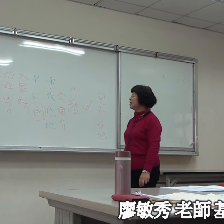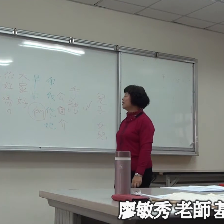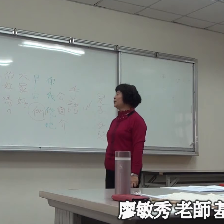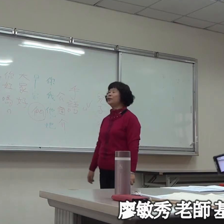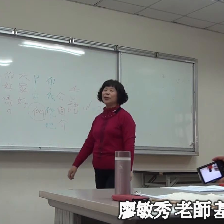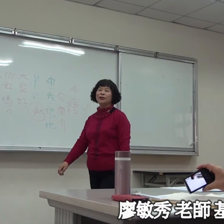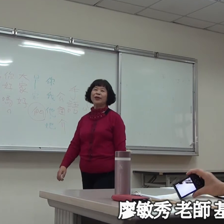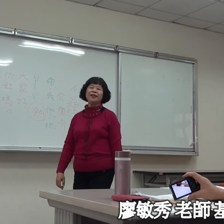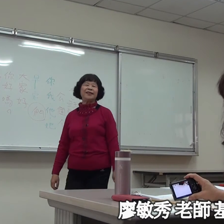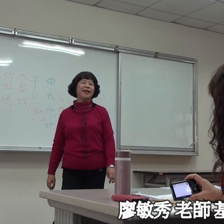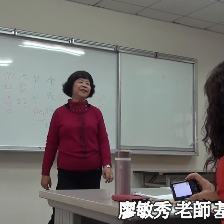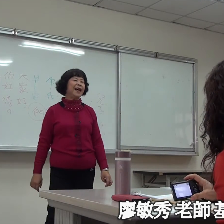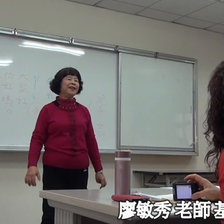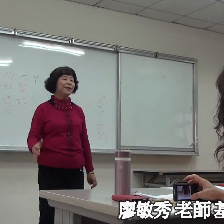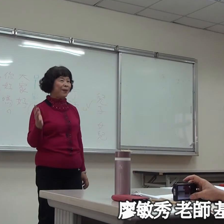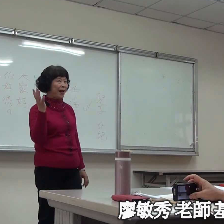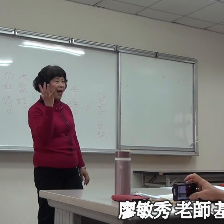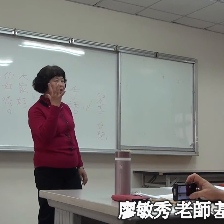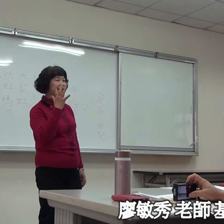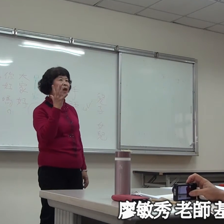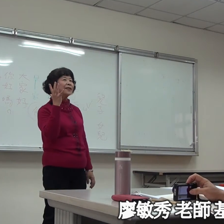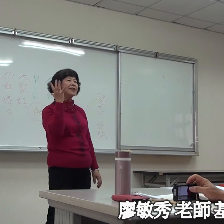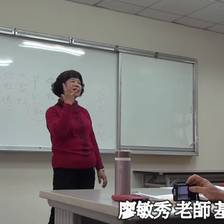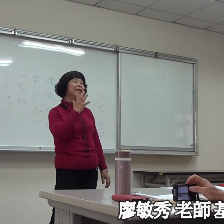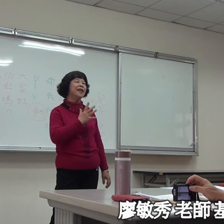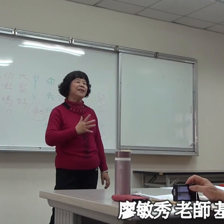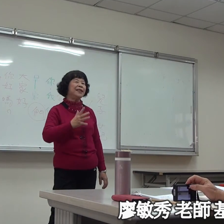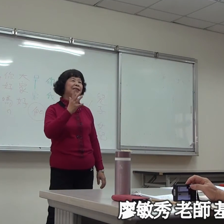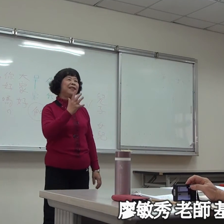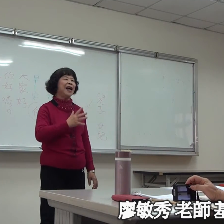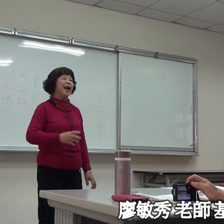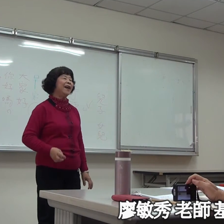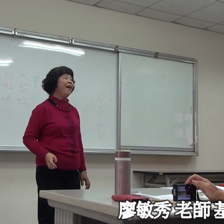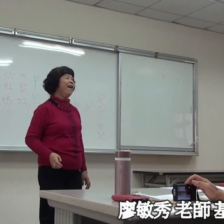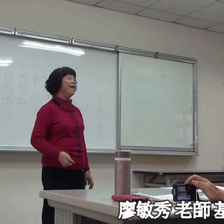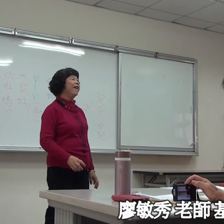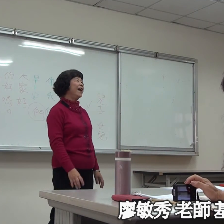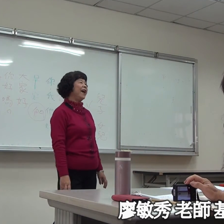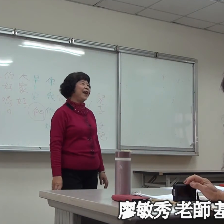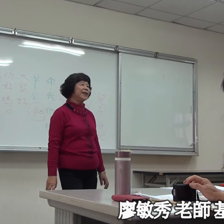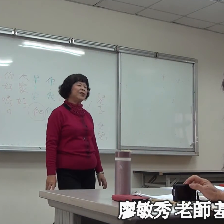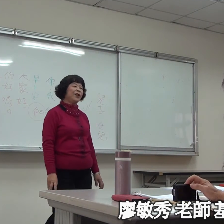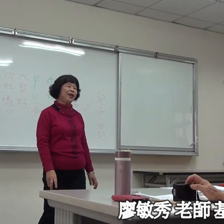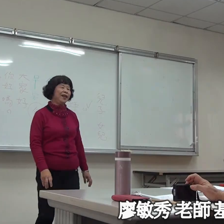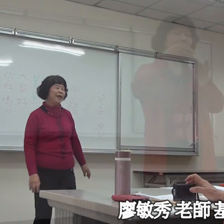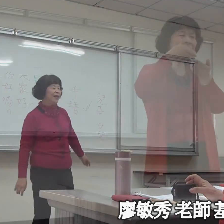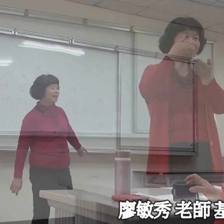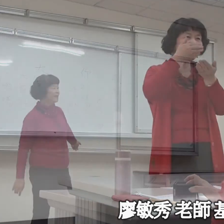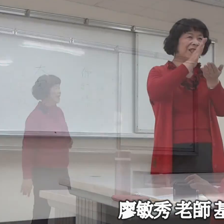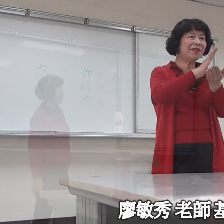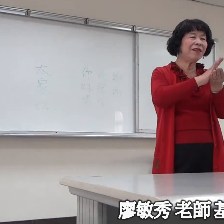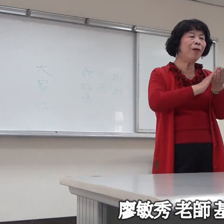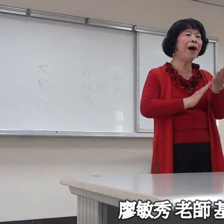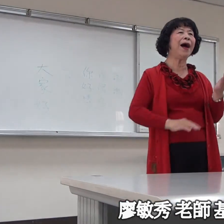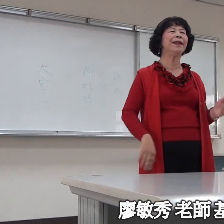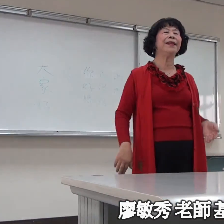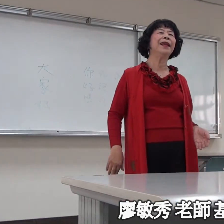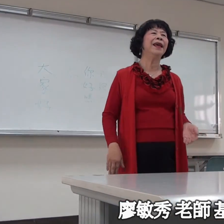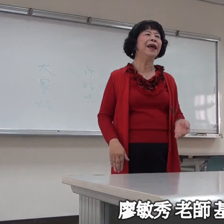这最最简单的把它这样子记起来啊、哦。哎，所以吃饭，